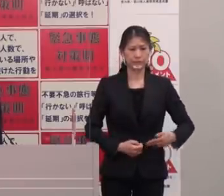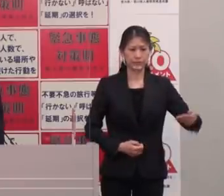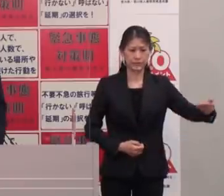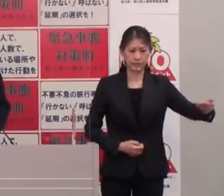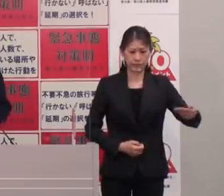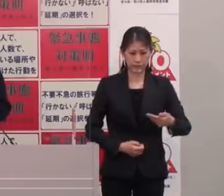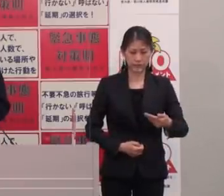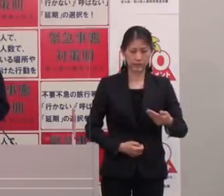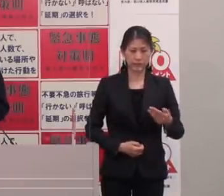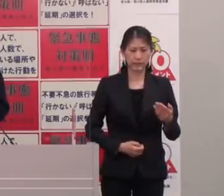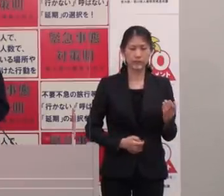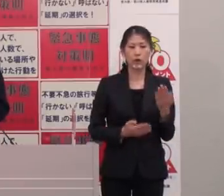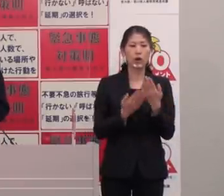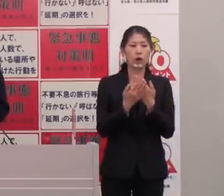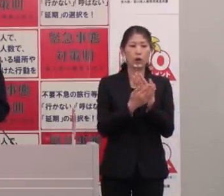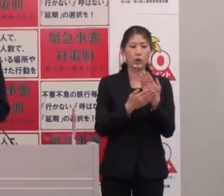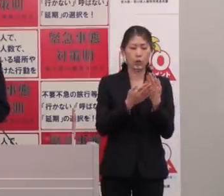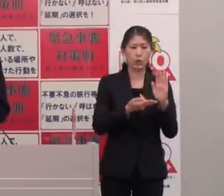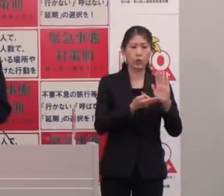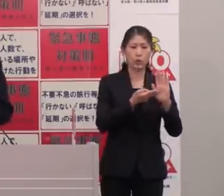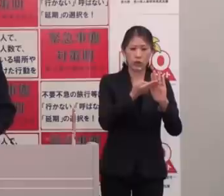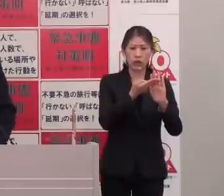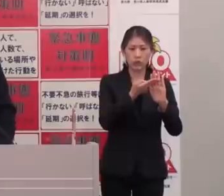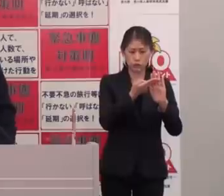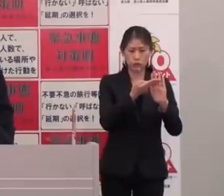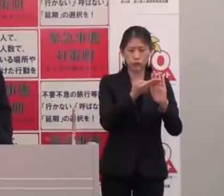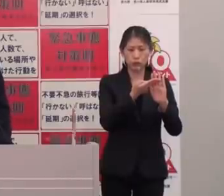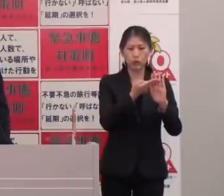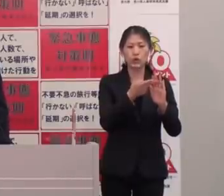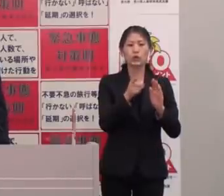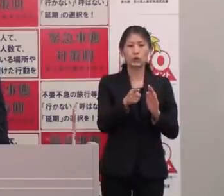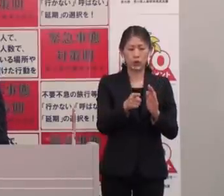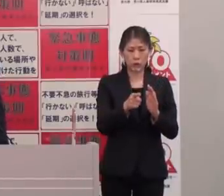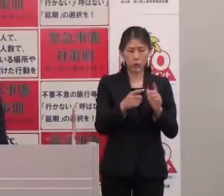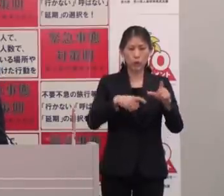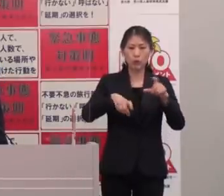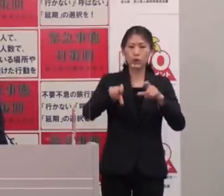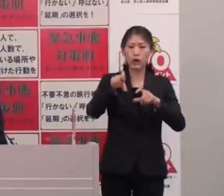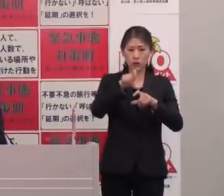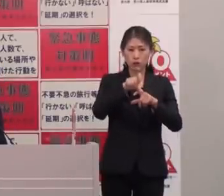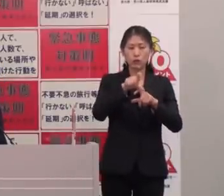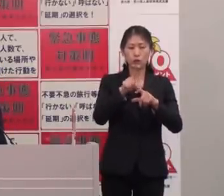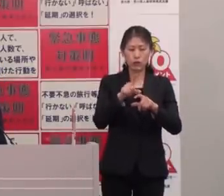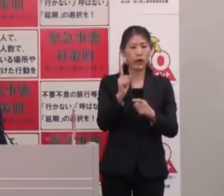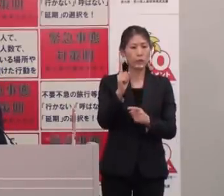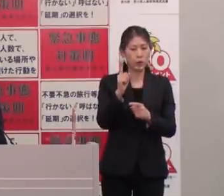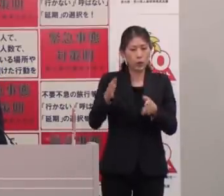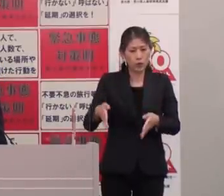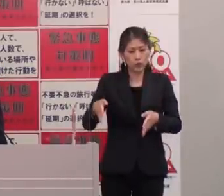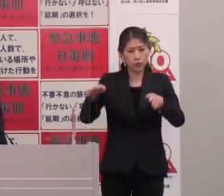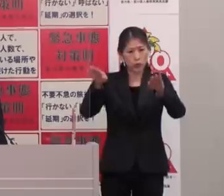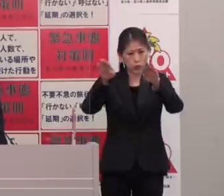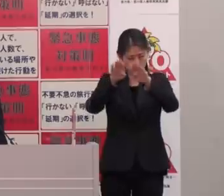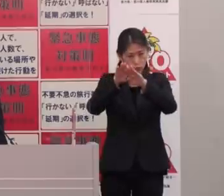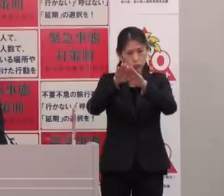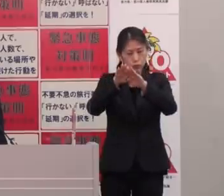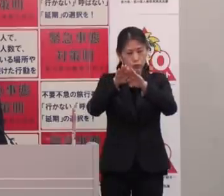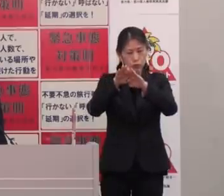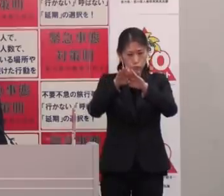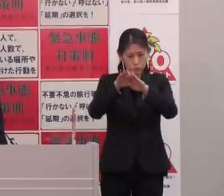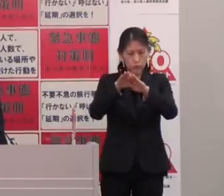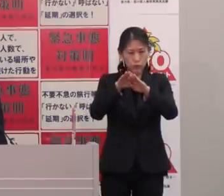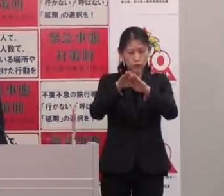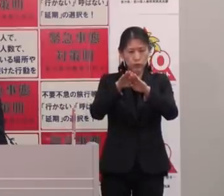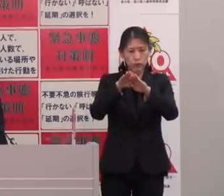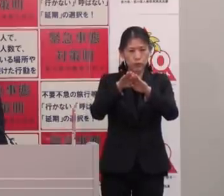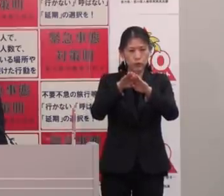設の増設に向けた検討というところは、新たにもう一棟の確保に向けて今検討を行っている、それともまた二棟三棟ど